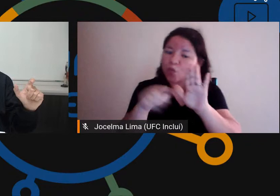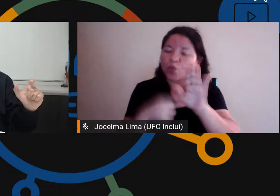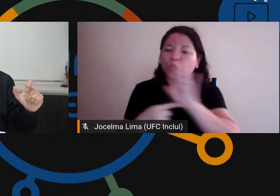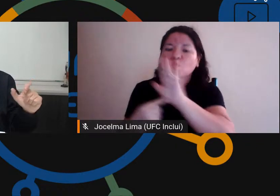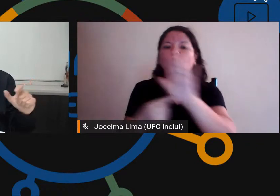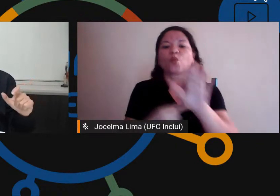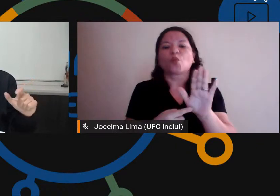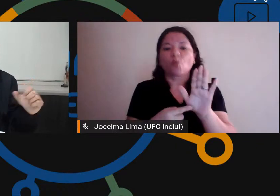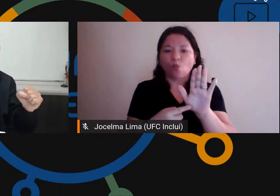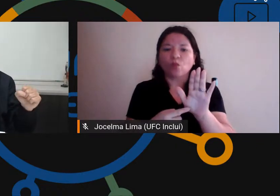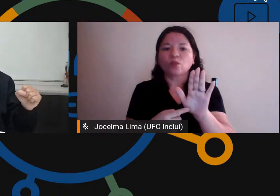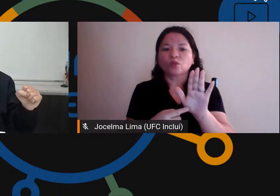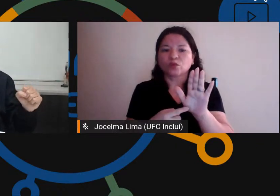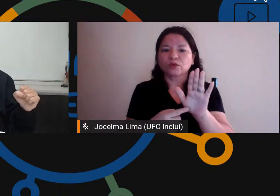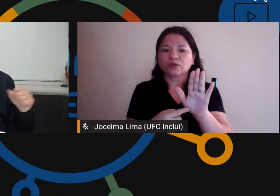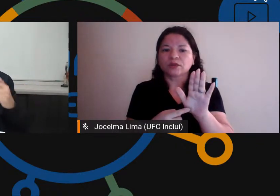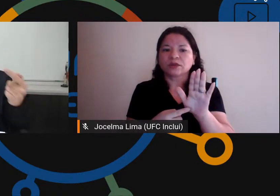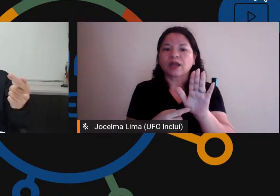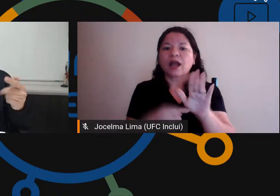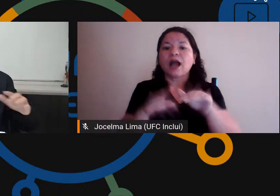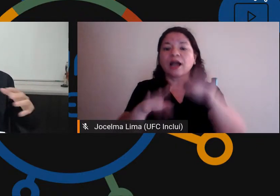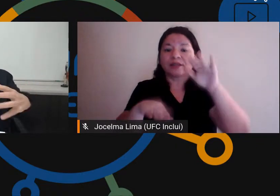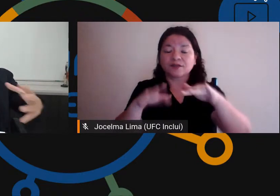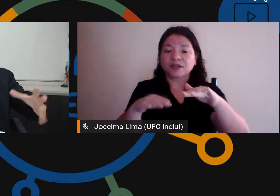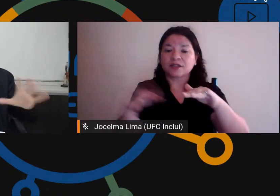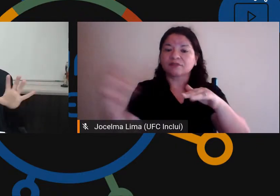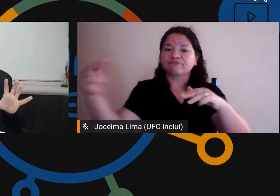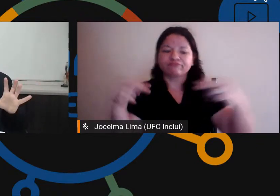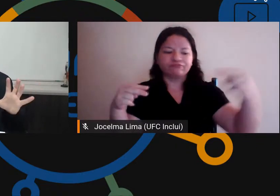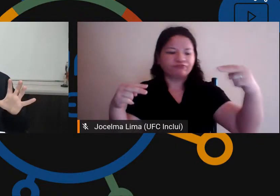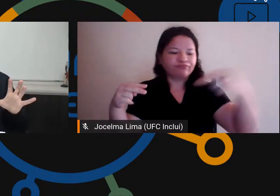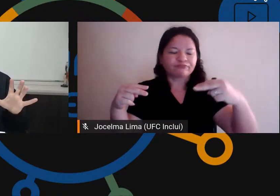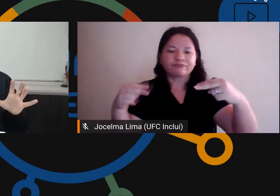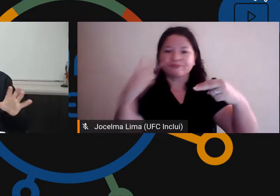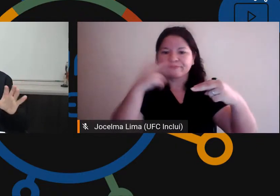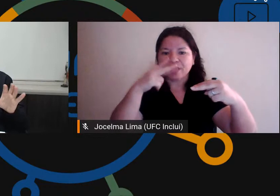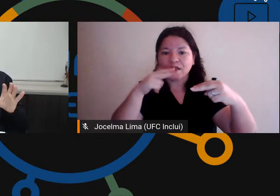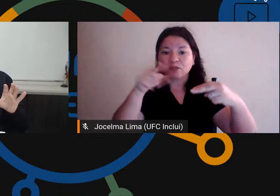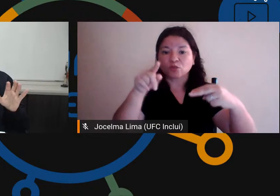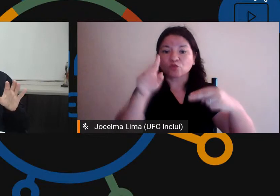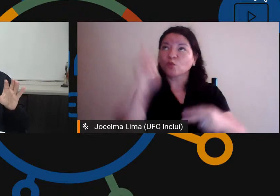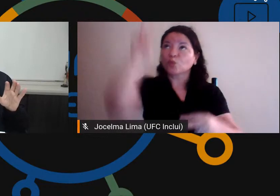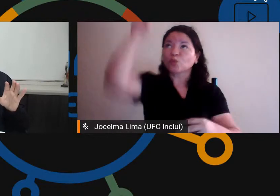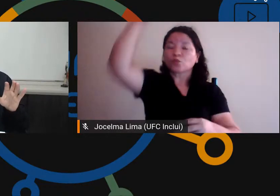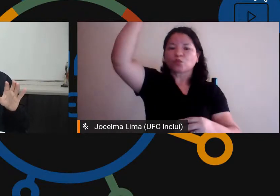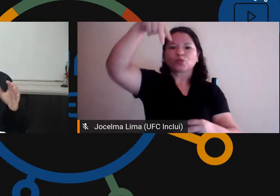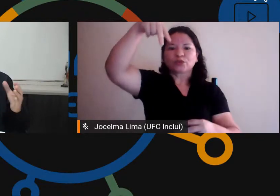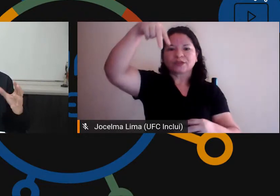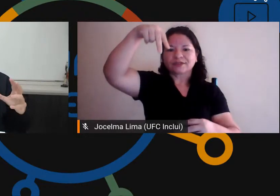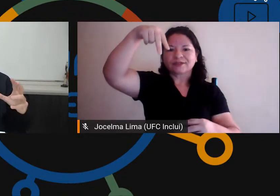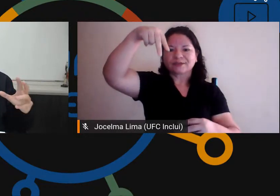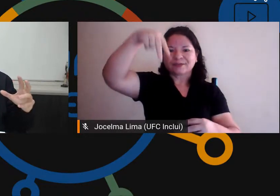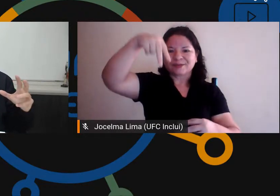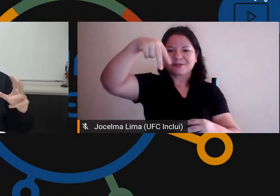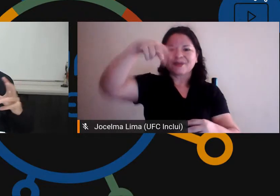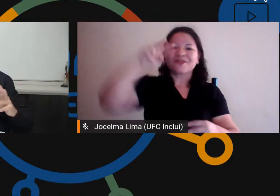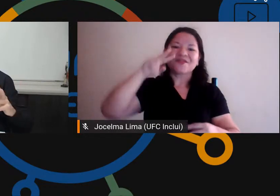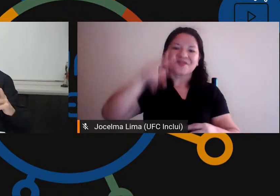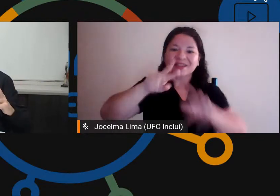exemplo, olhar por cima e ver coisas que eles não viram, que na revisão você vê, e a pessoa está fechada no cantinho dela, ela não vê.